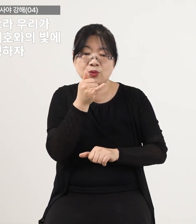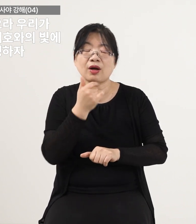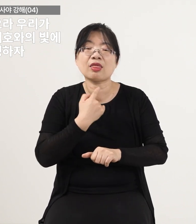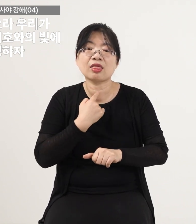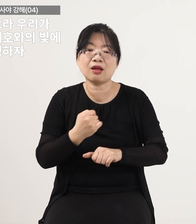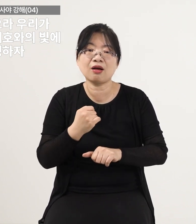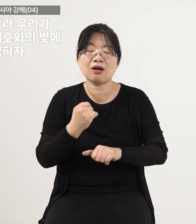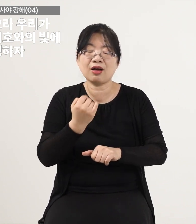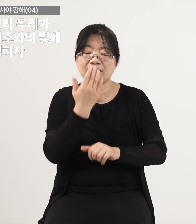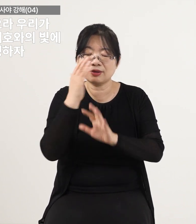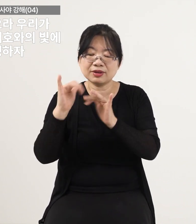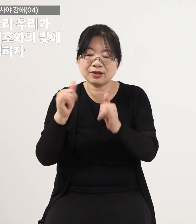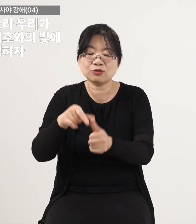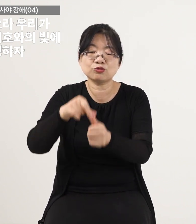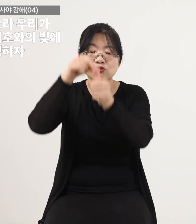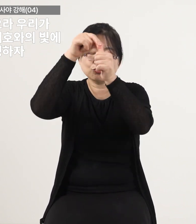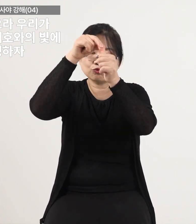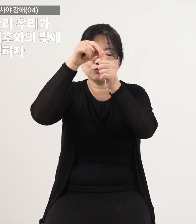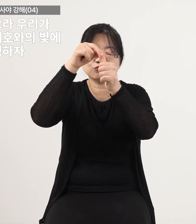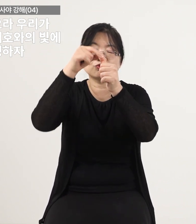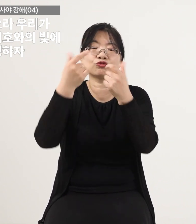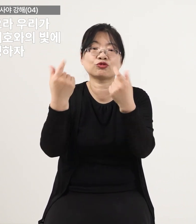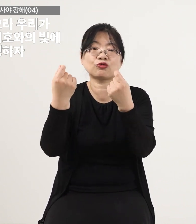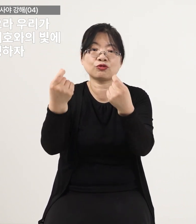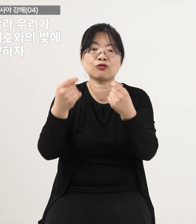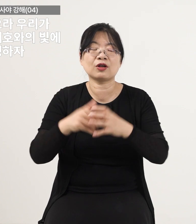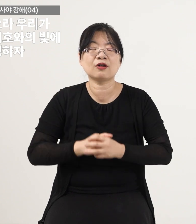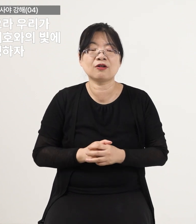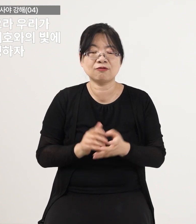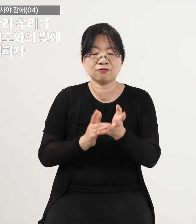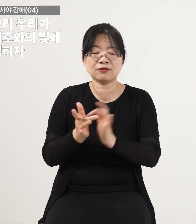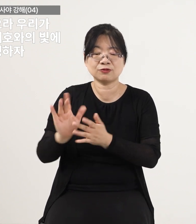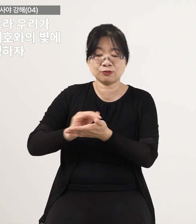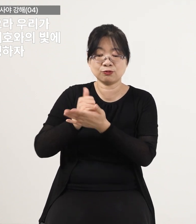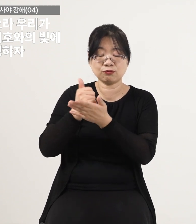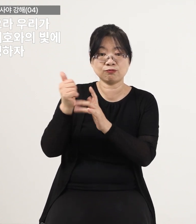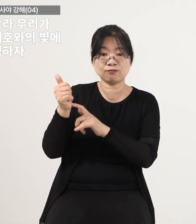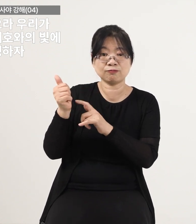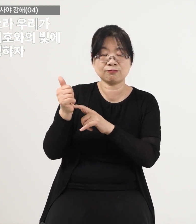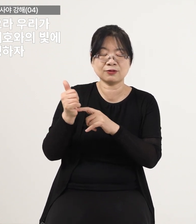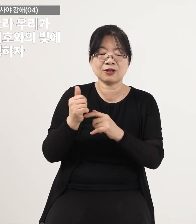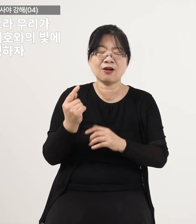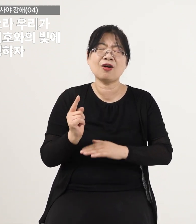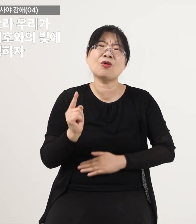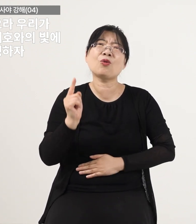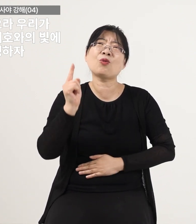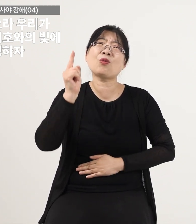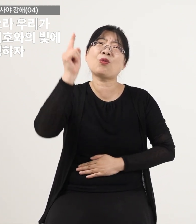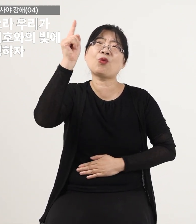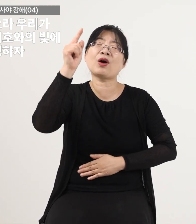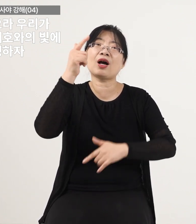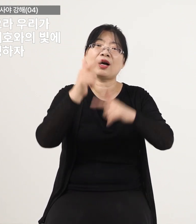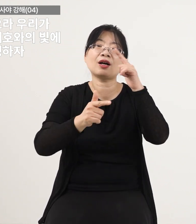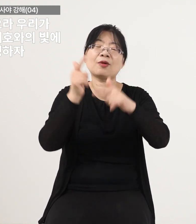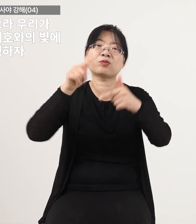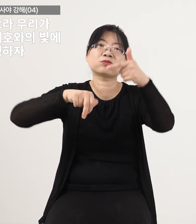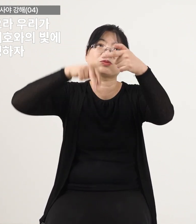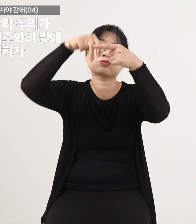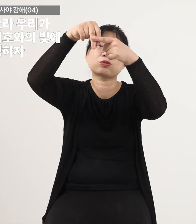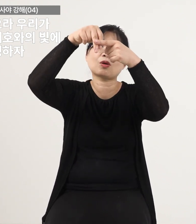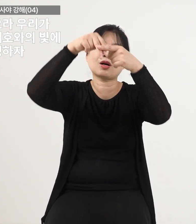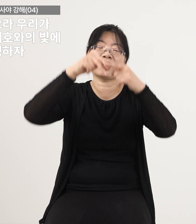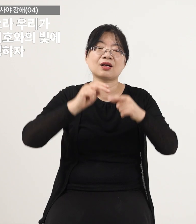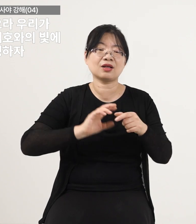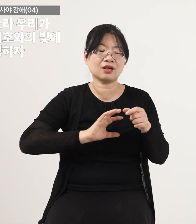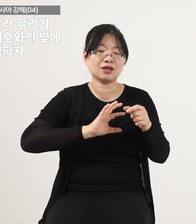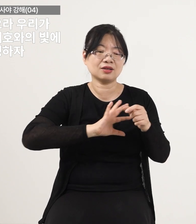이스라엘 백성들이 건짐을 받은 것처럼 예수 그리스도께서 높이 나무에 달리셔서